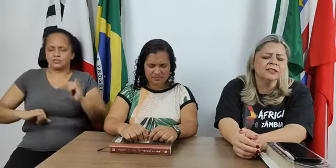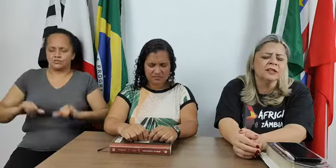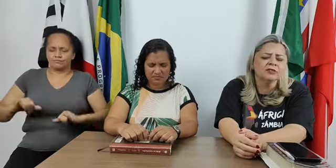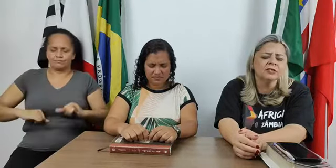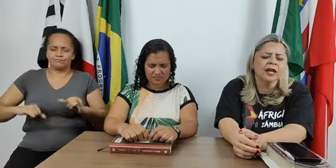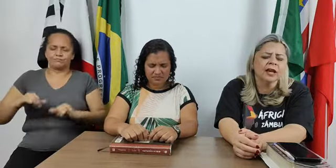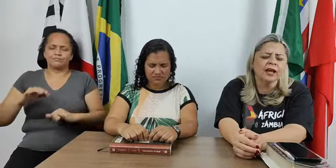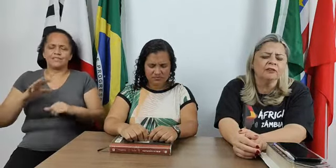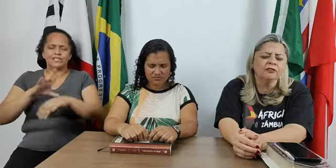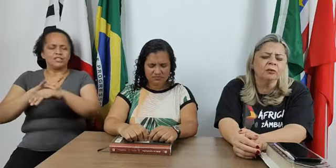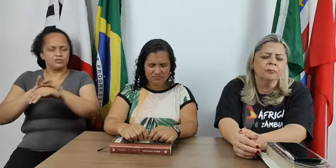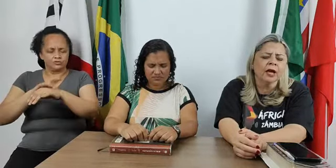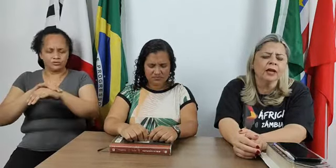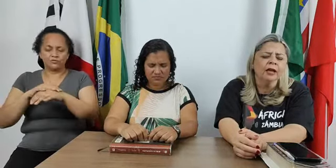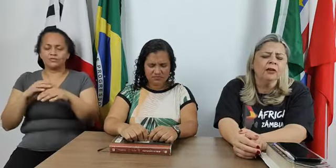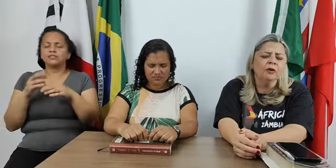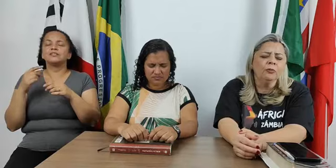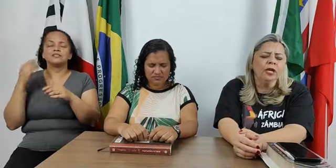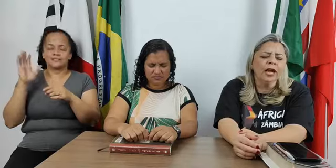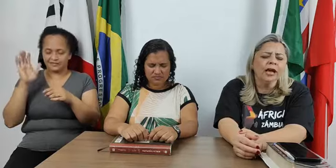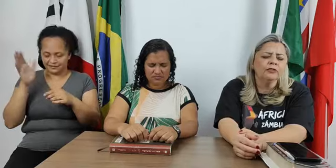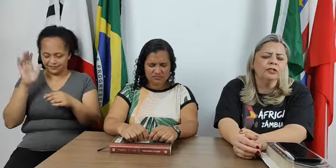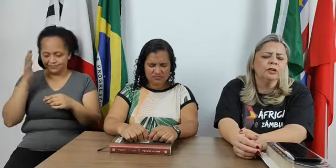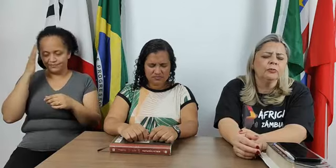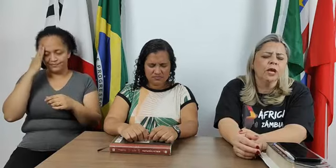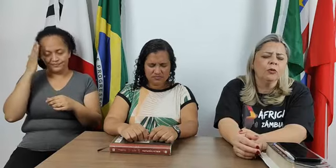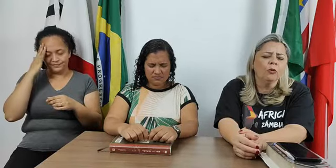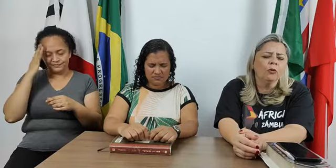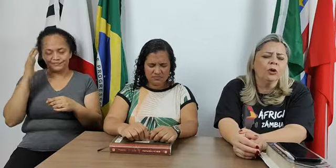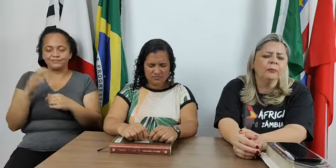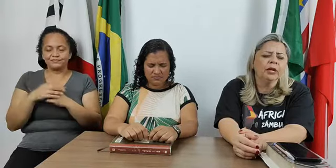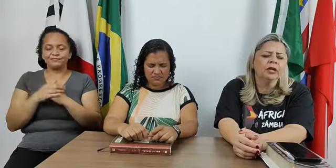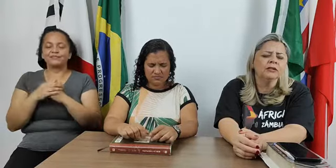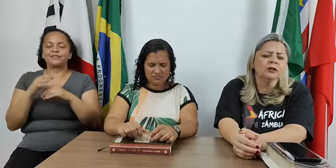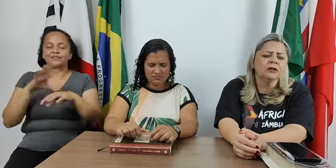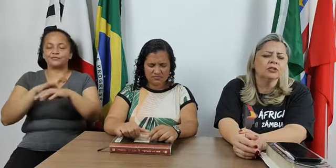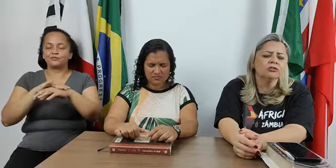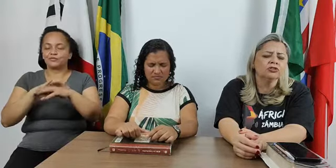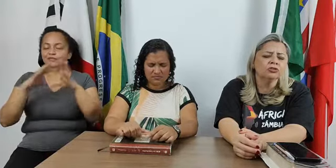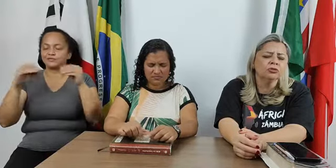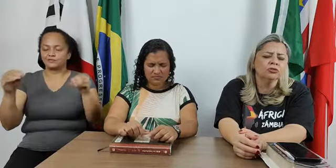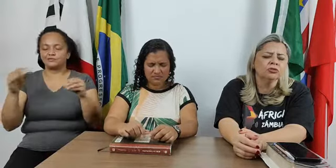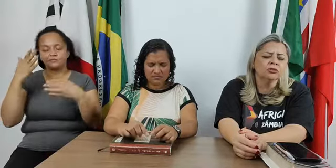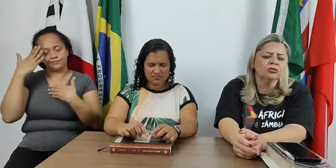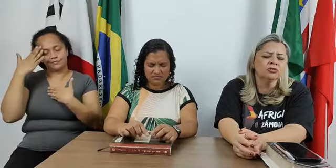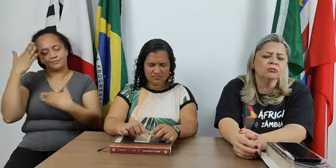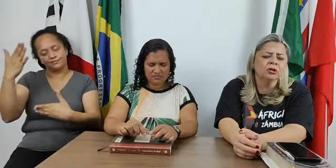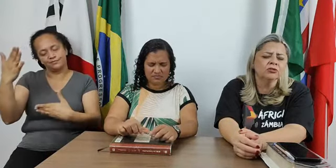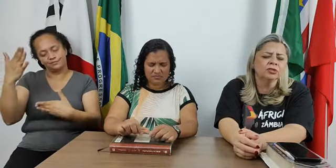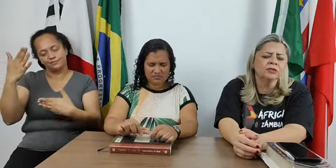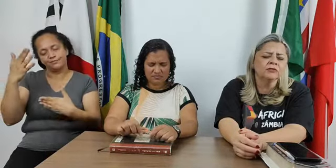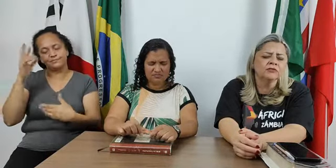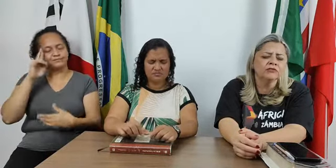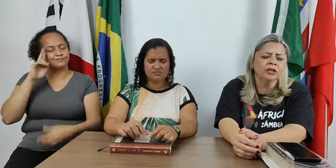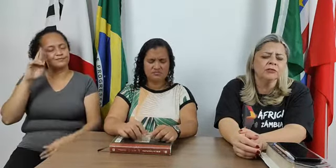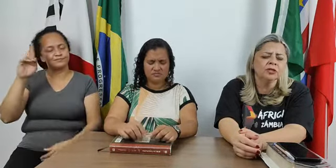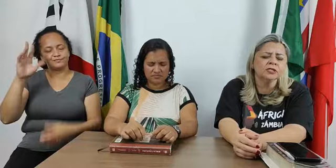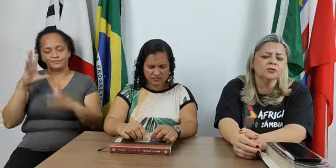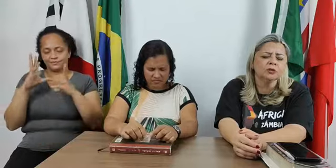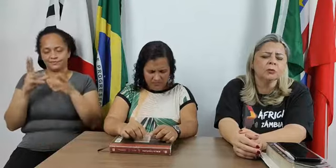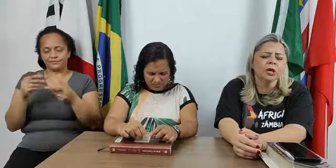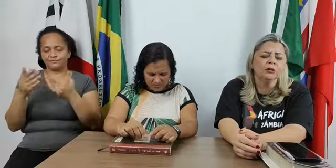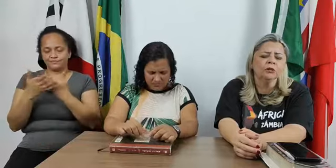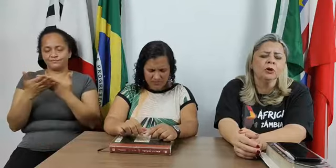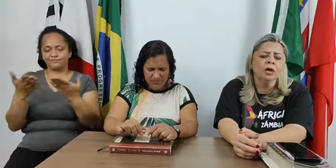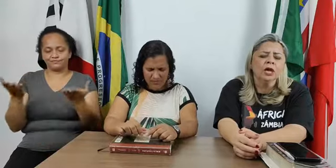eles já são sarados, ó Pai. Obrigado, Senhor, pela cura, pela restauração de todos os nossos irmãos que estão enfermos